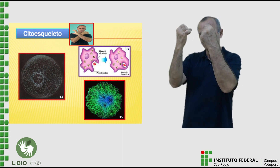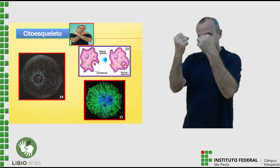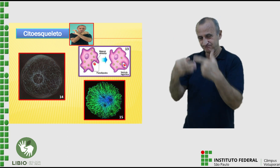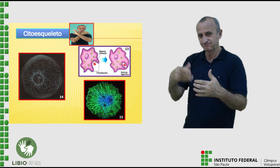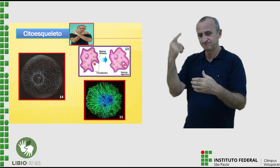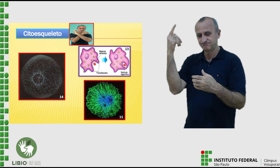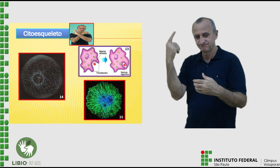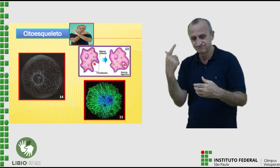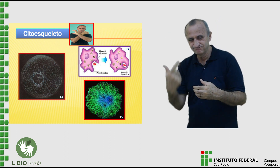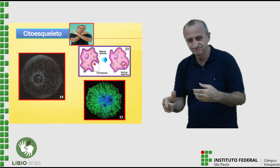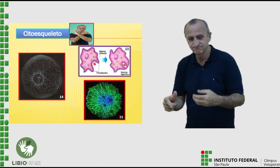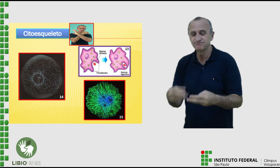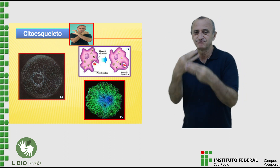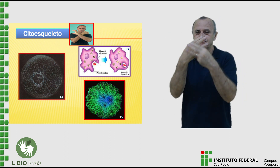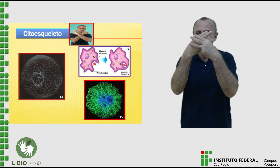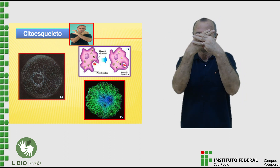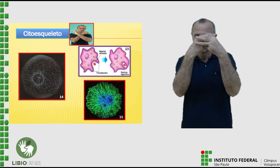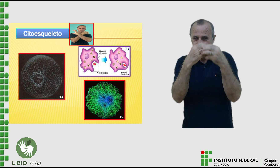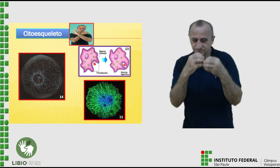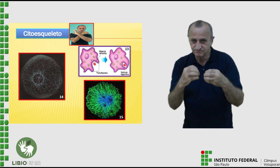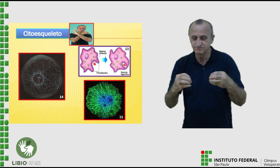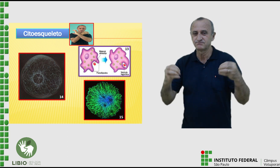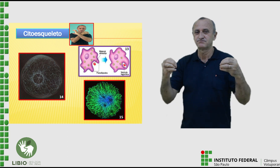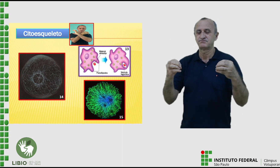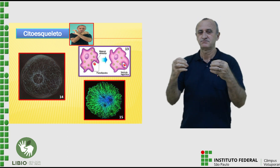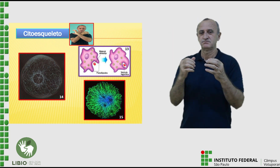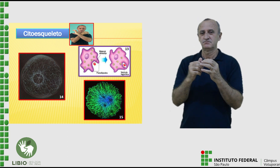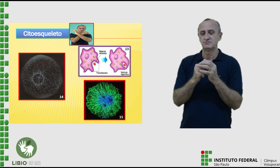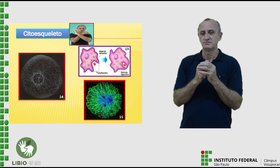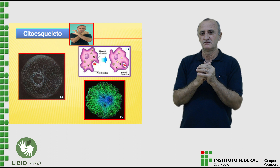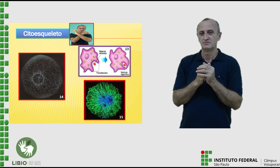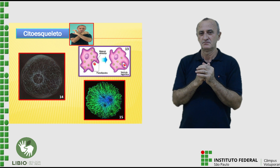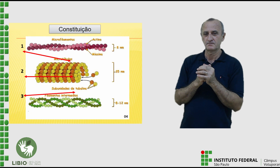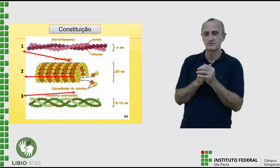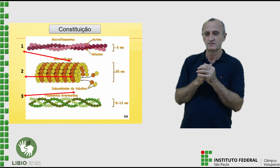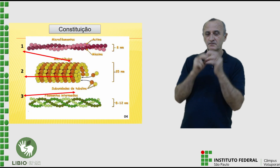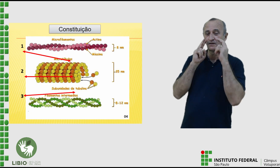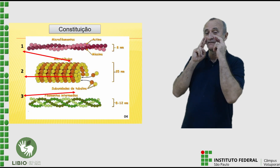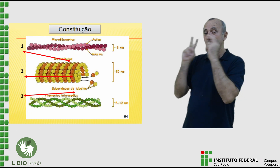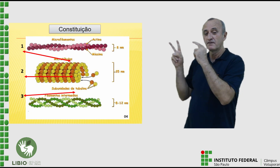dentro de algumas aulas falaremos bastante deles.